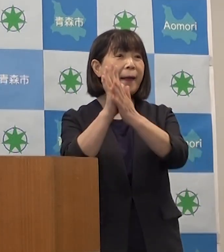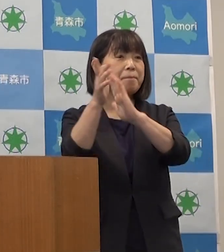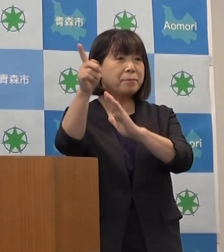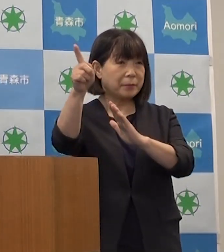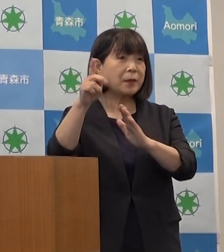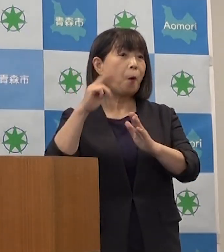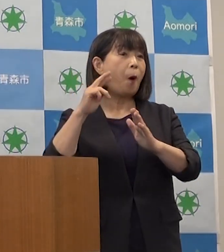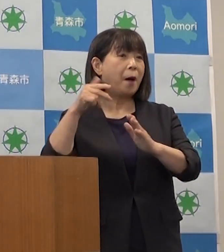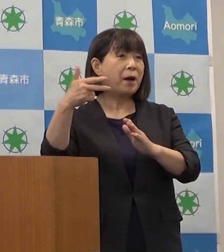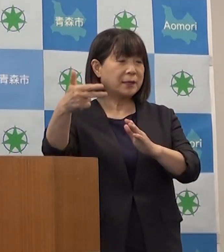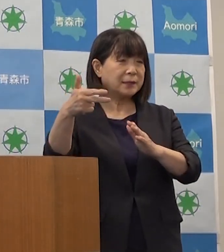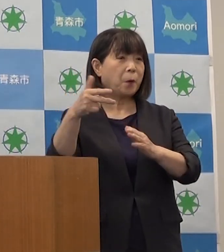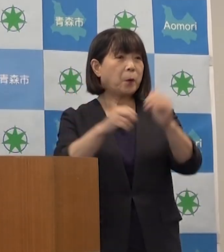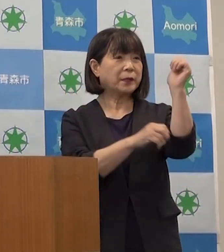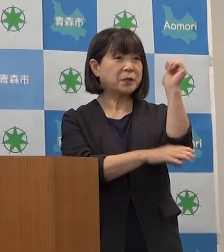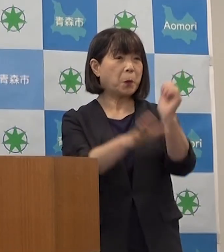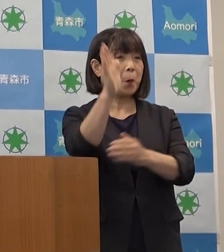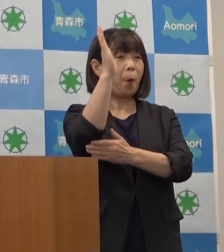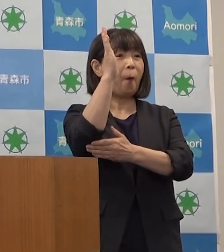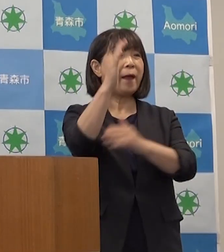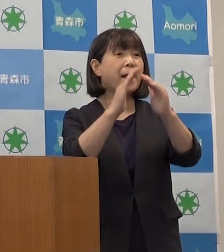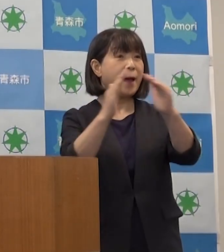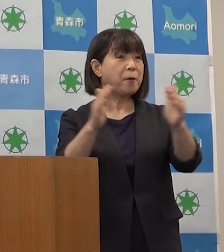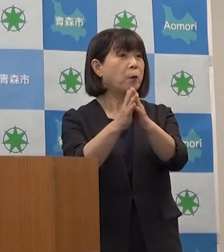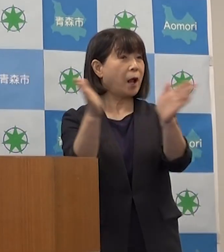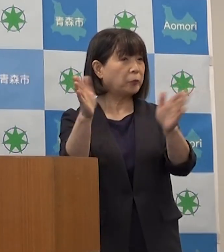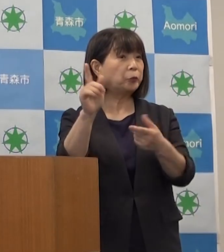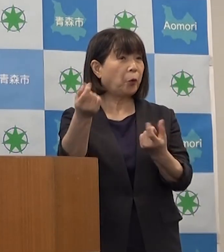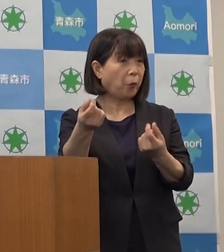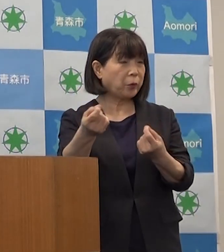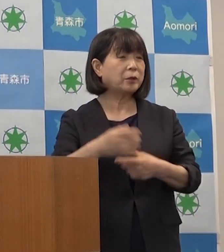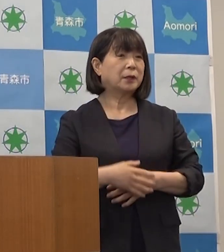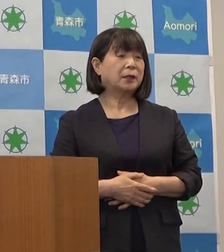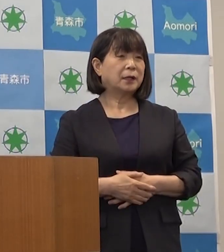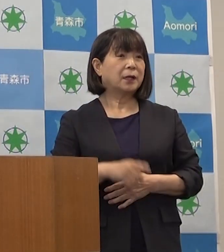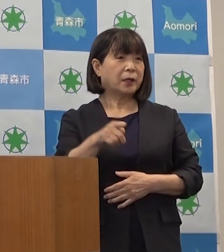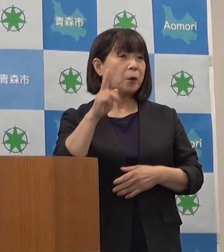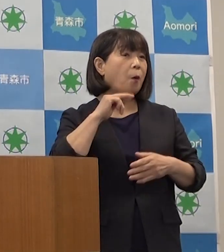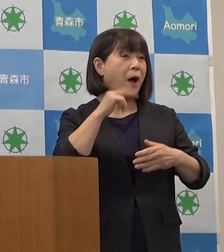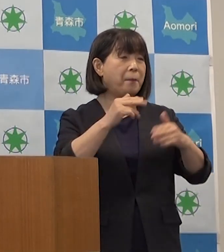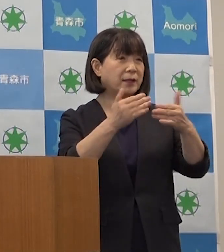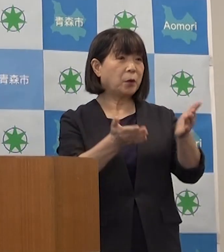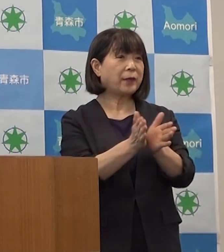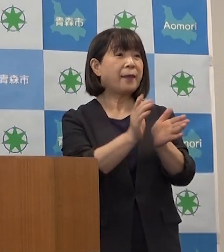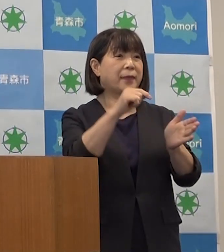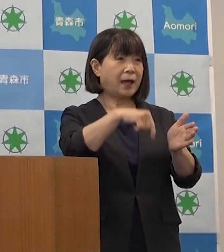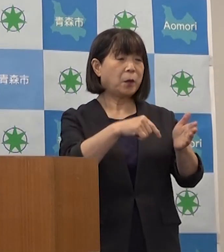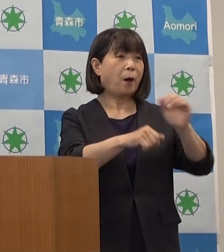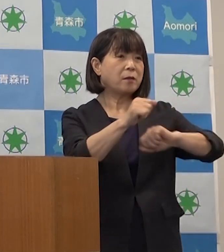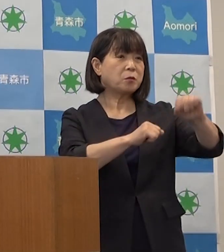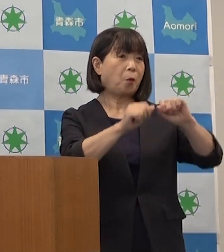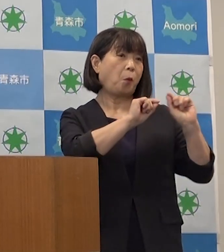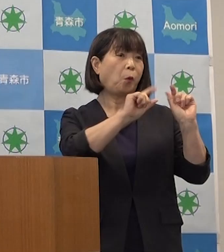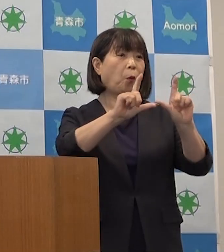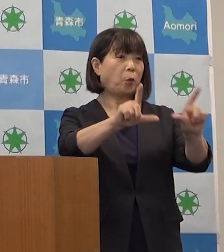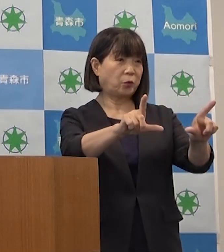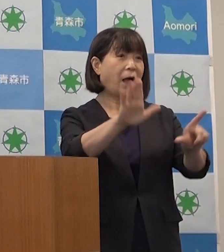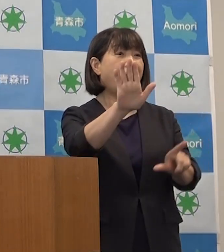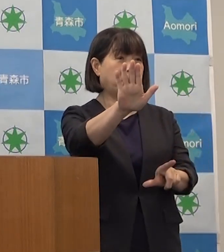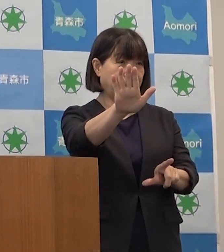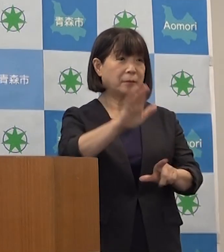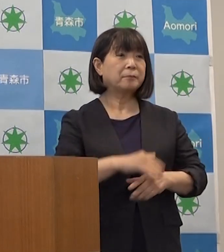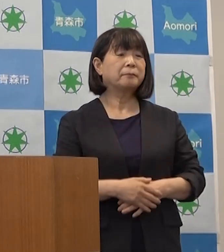による基調講演や、横浜町で環境保全活動を行っている団体による活動報告がございます